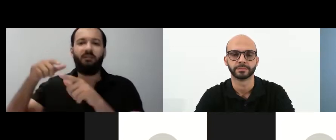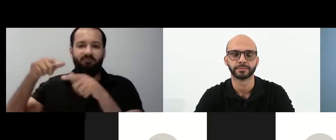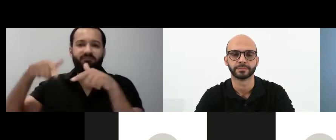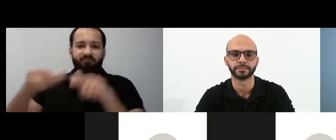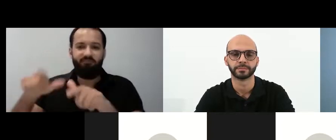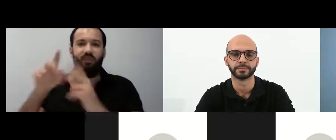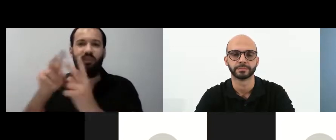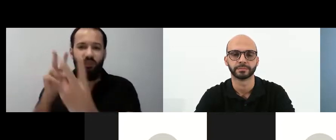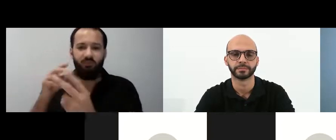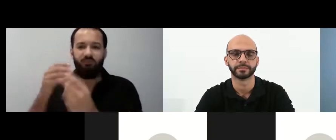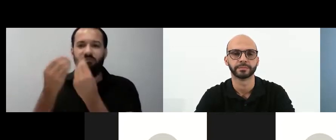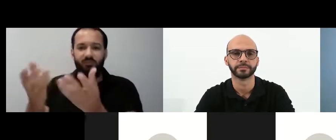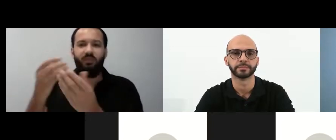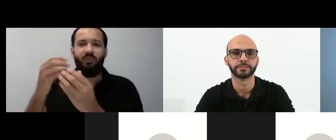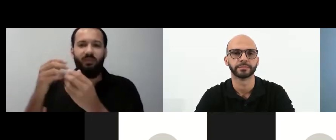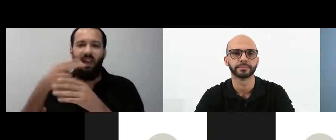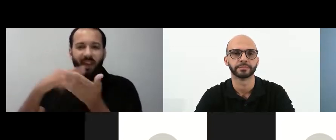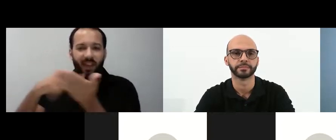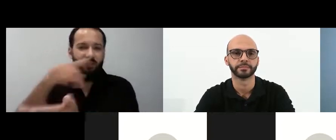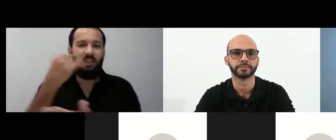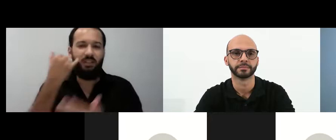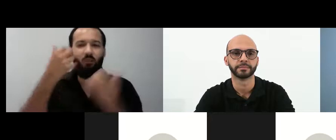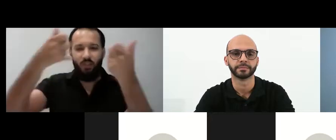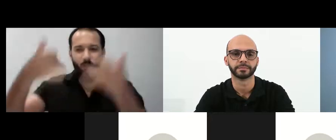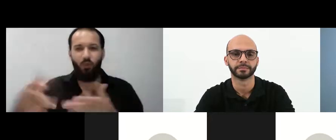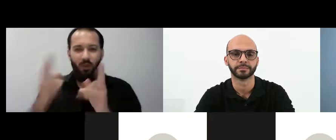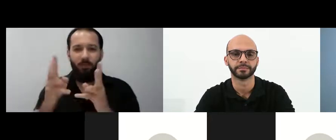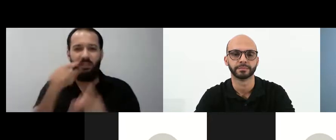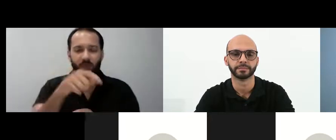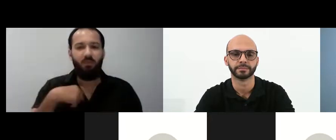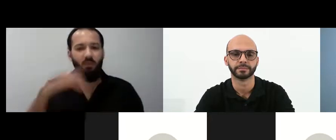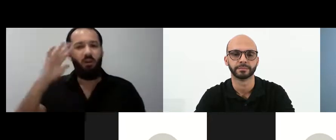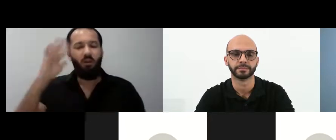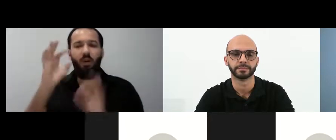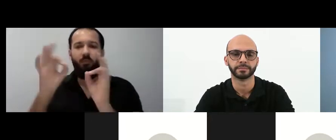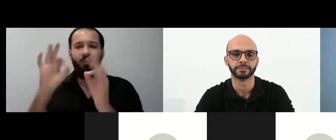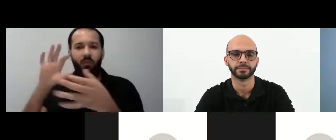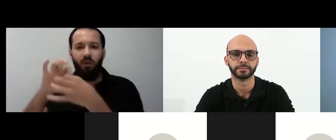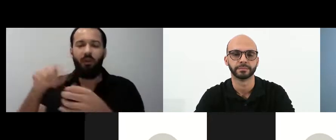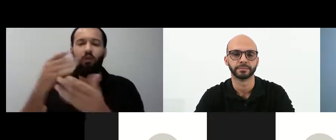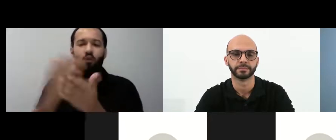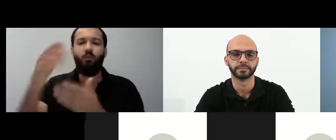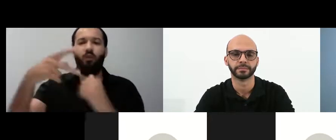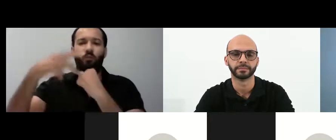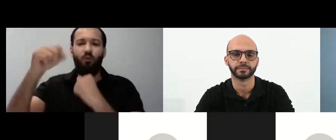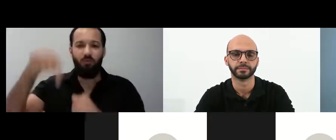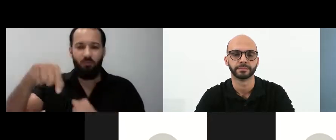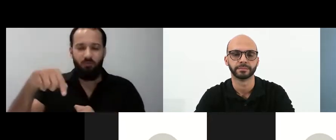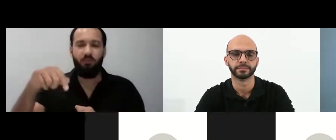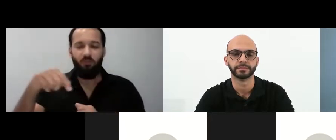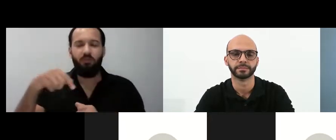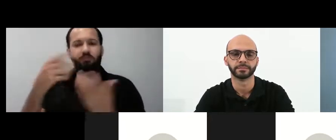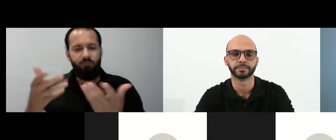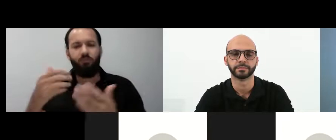Teleconferências, eu tive que mandar trabalhos no e-mail de professor, tinha algumas aulas que eram remotas,